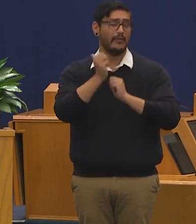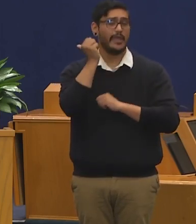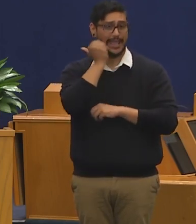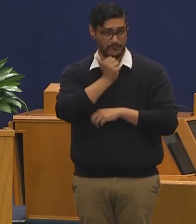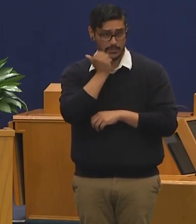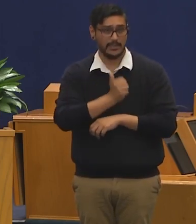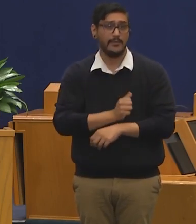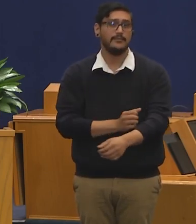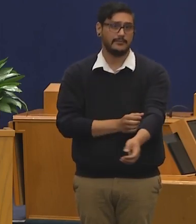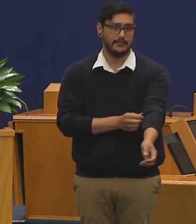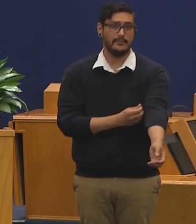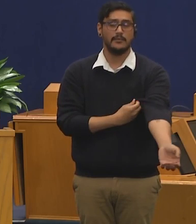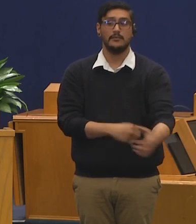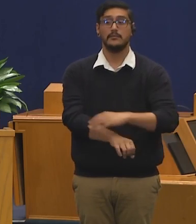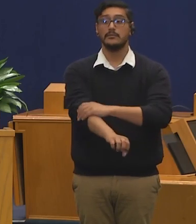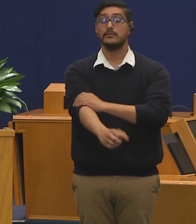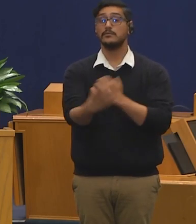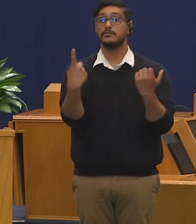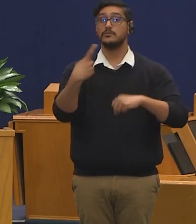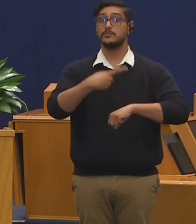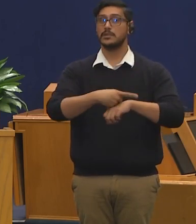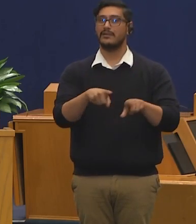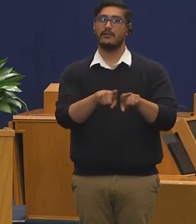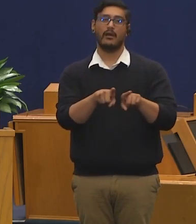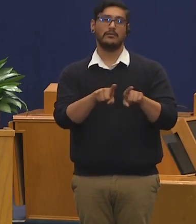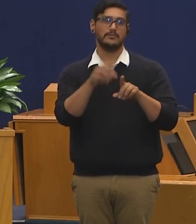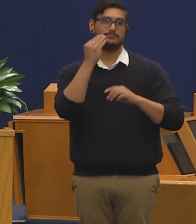Hoy también estamos reportando